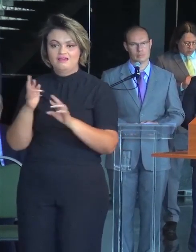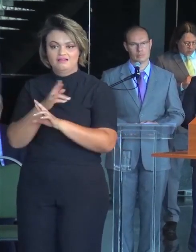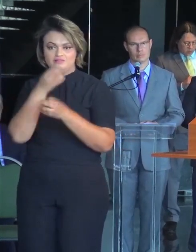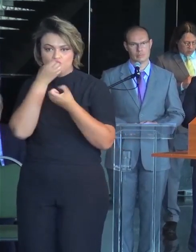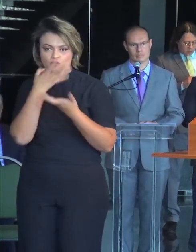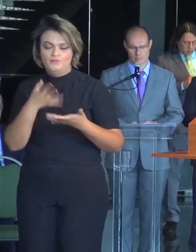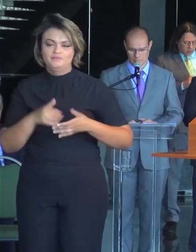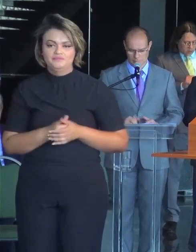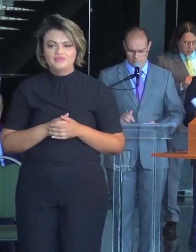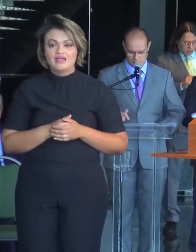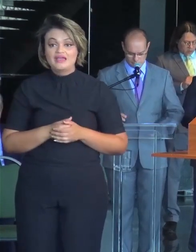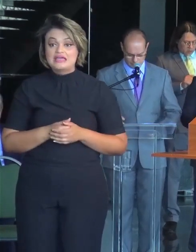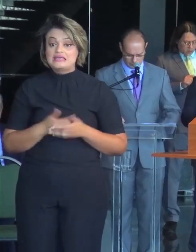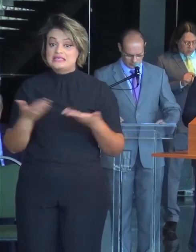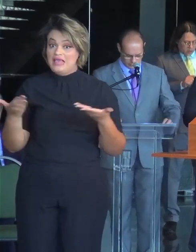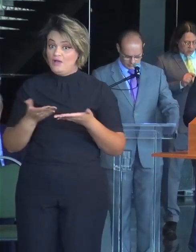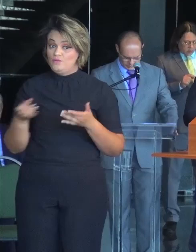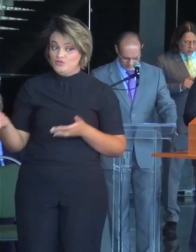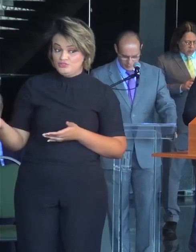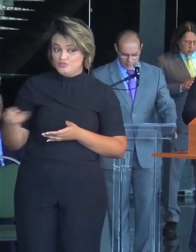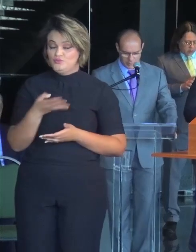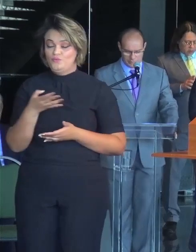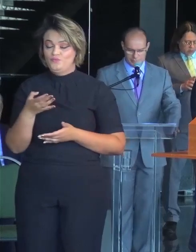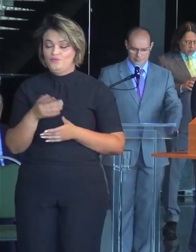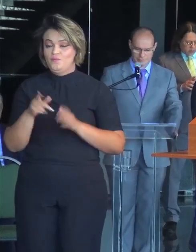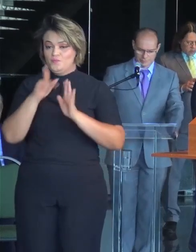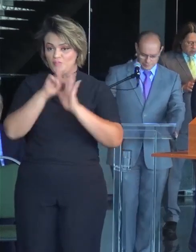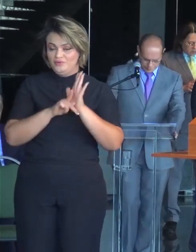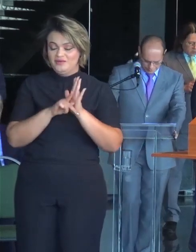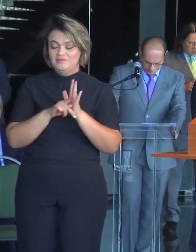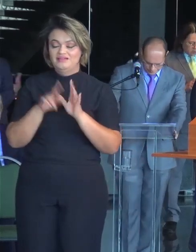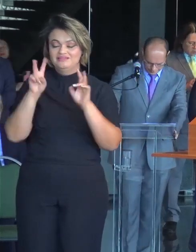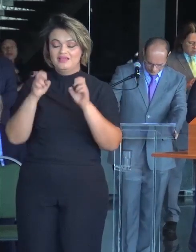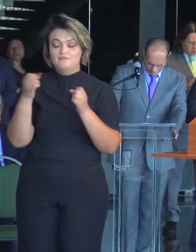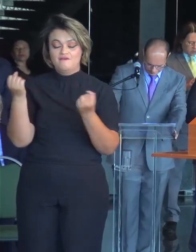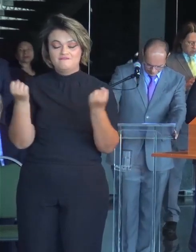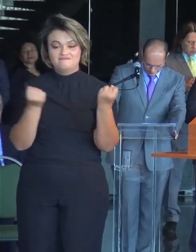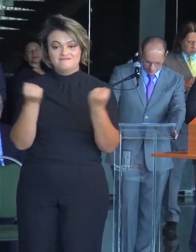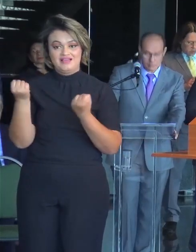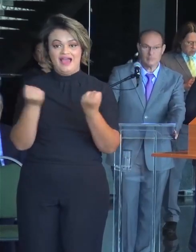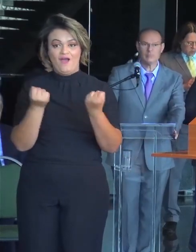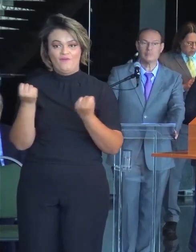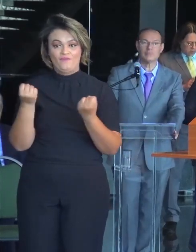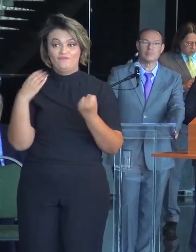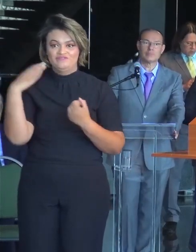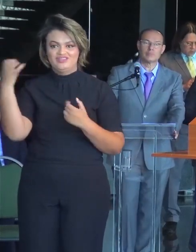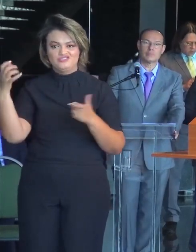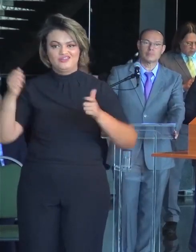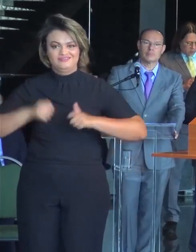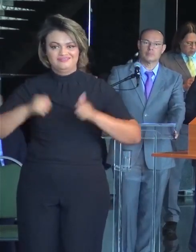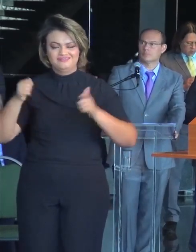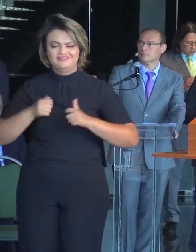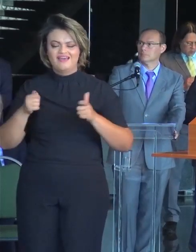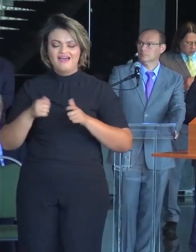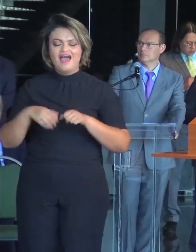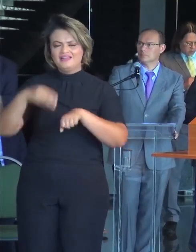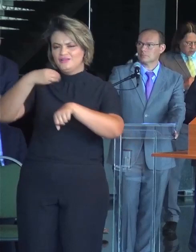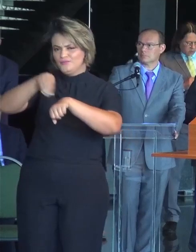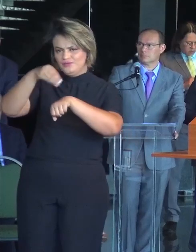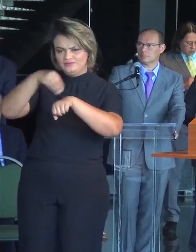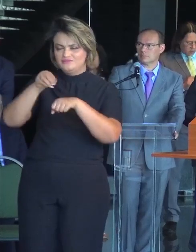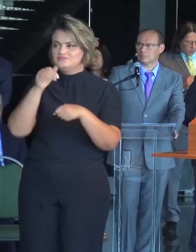Agora a publicação Consumidor Turista Viajando de Carro reúne dicas de orientações que vão desde